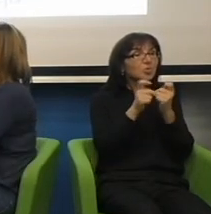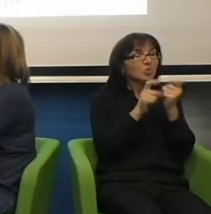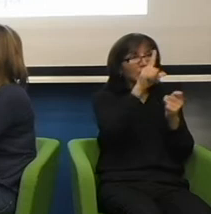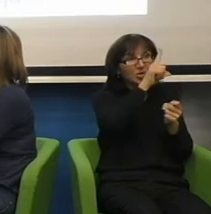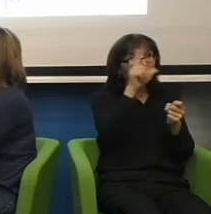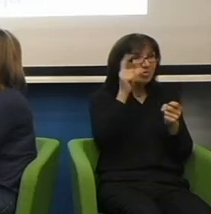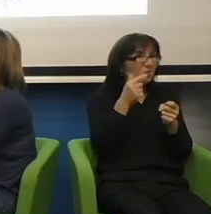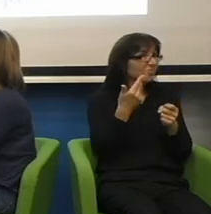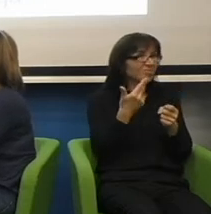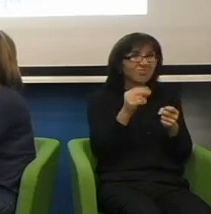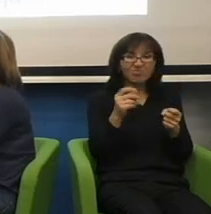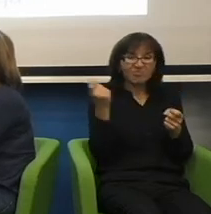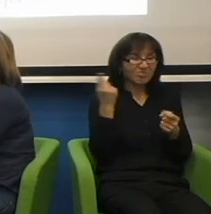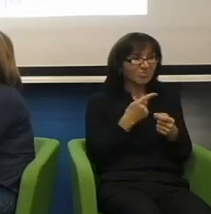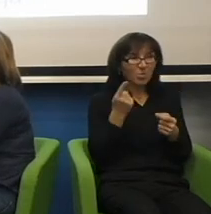mniej groźni.